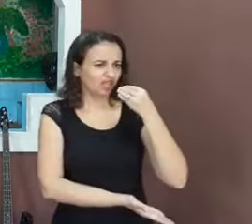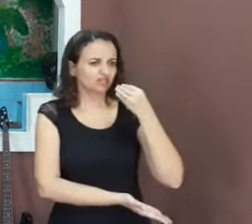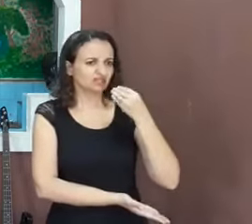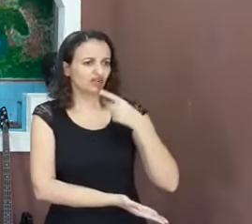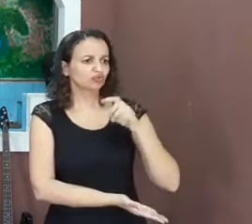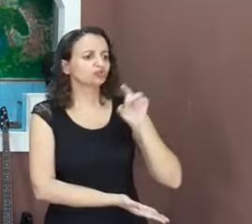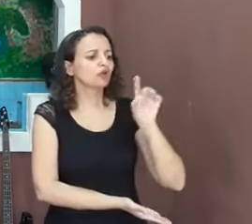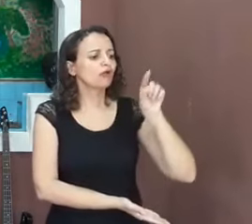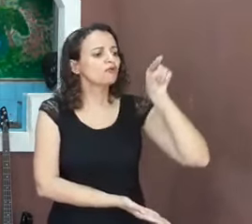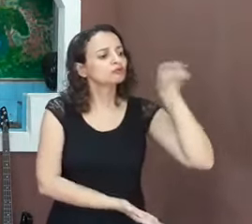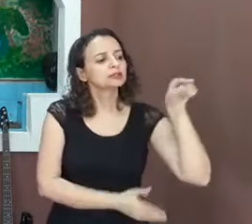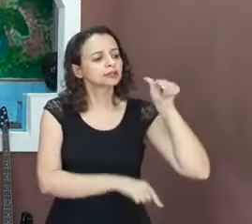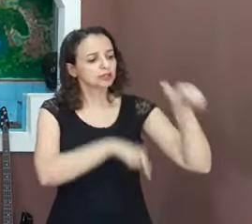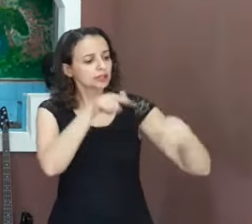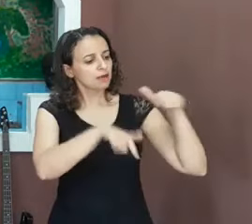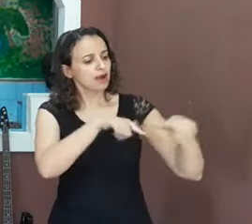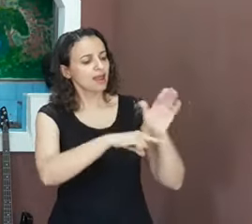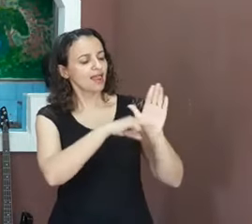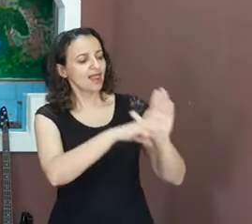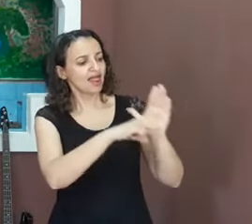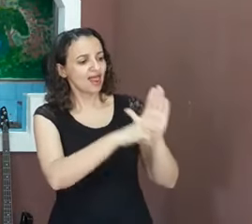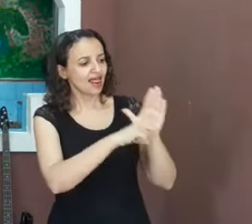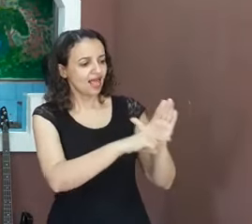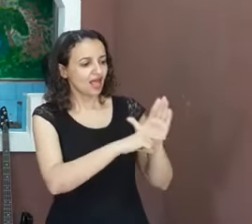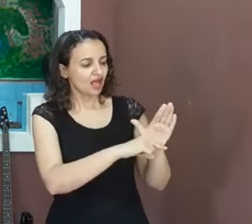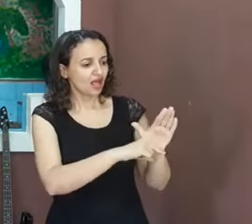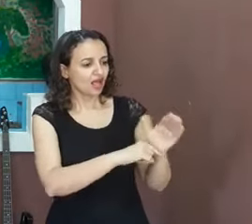e eu não levo a sua, eu fico aqui deitado.